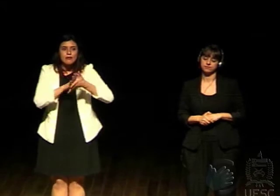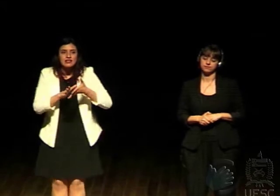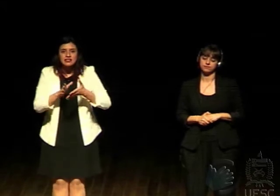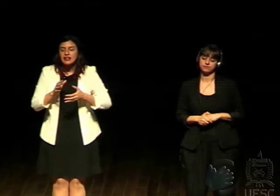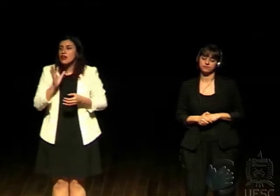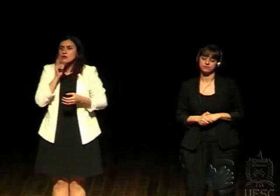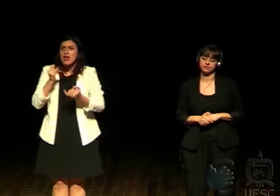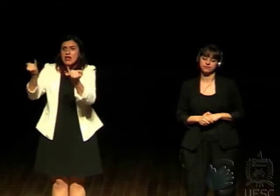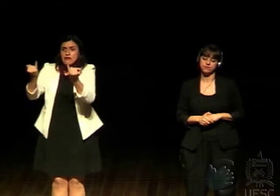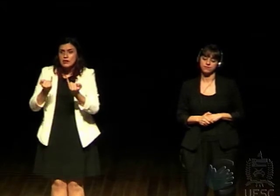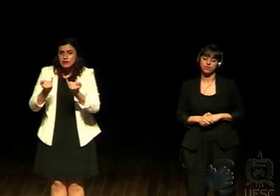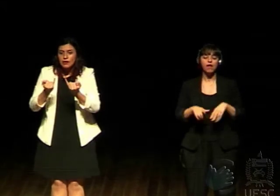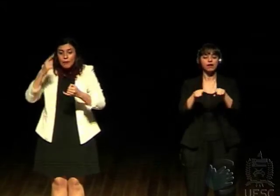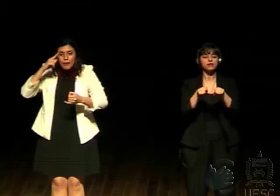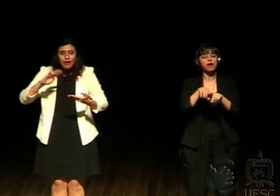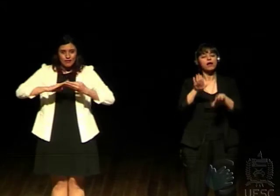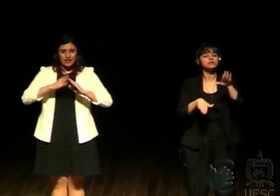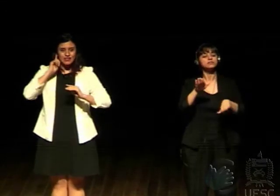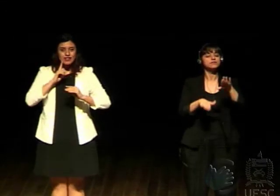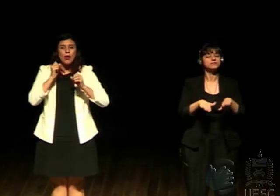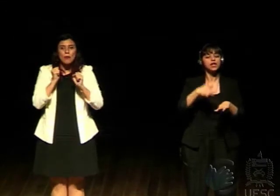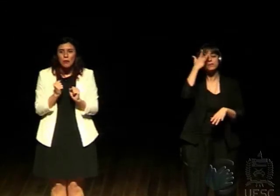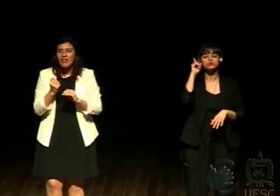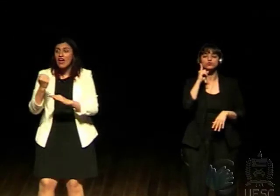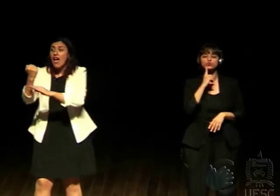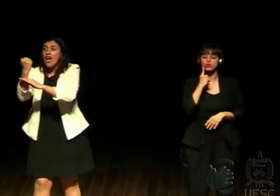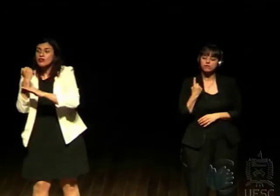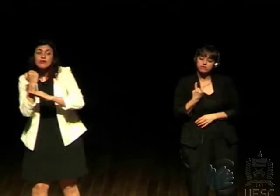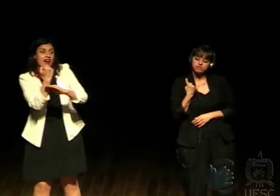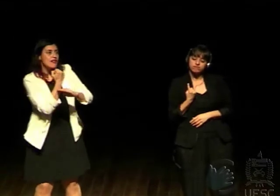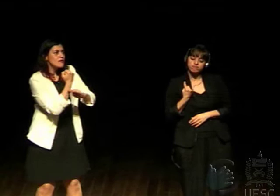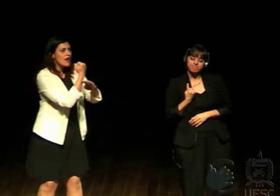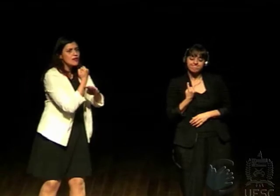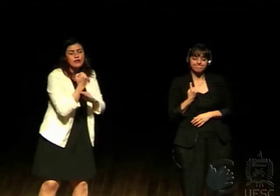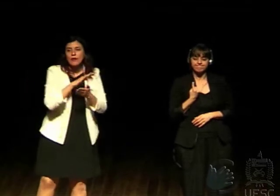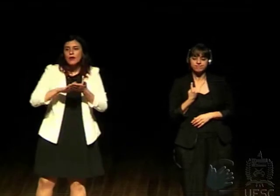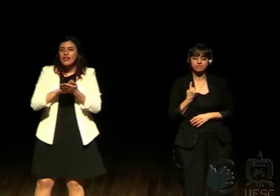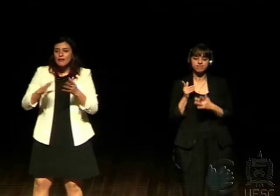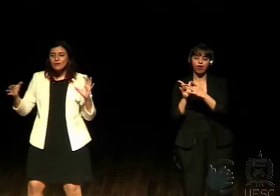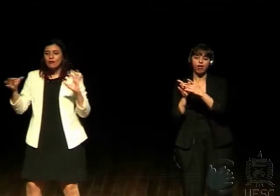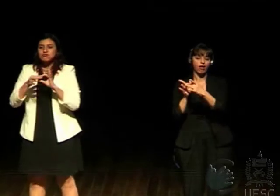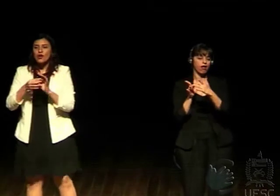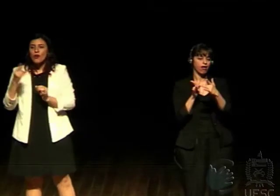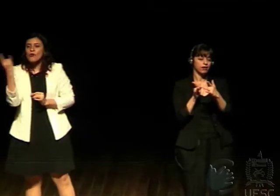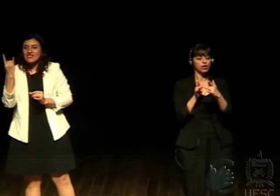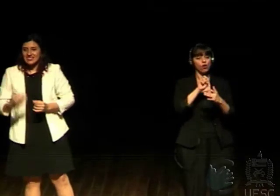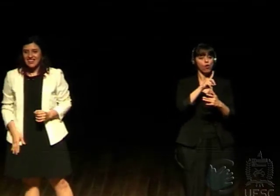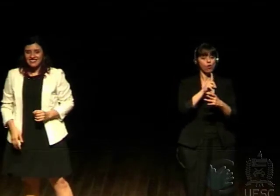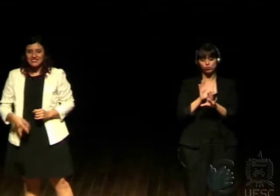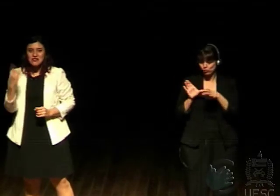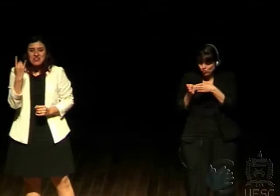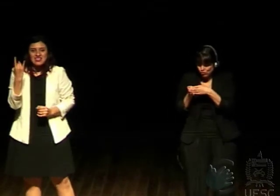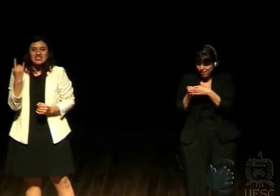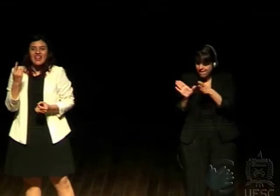También a veces las personas sordas trabajan solas, de manera aislada o solamente entre personas sordas,